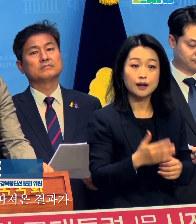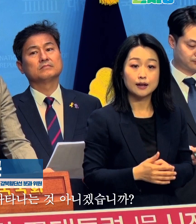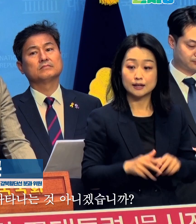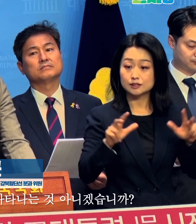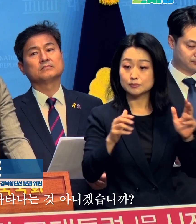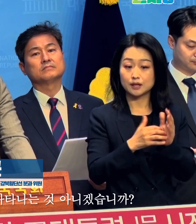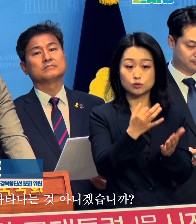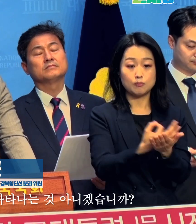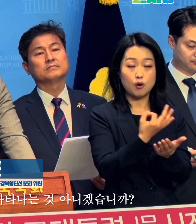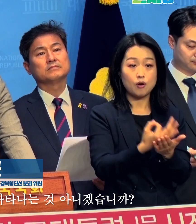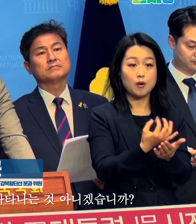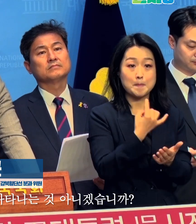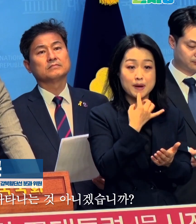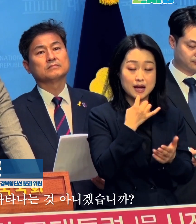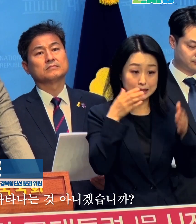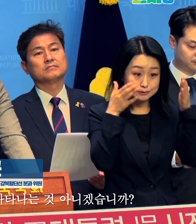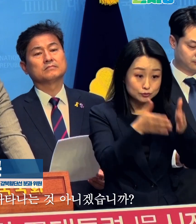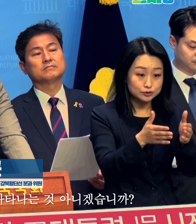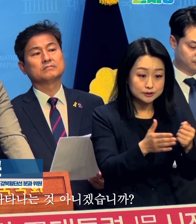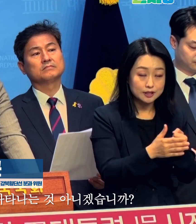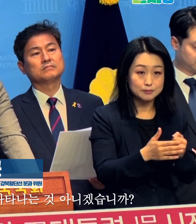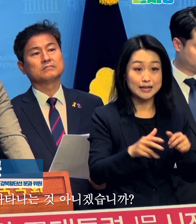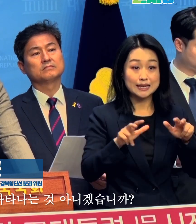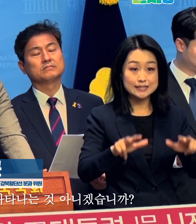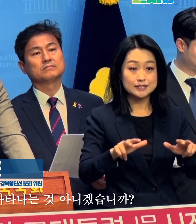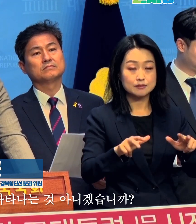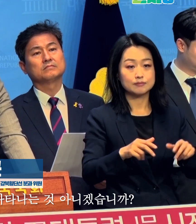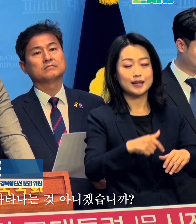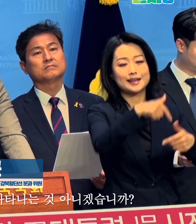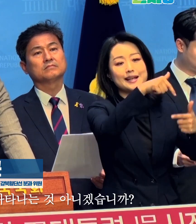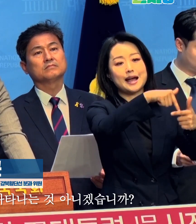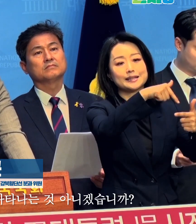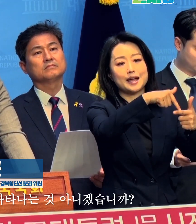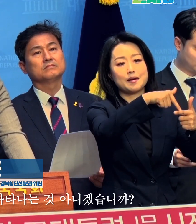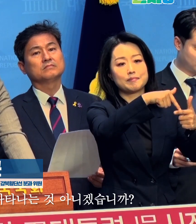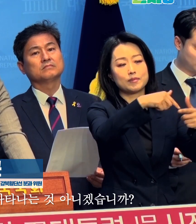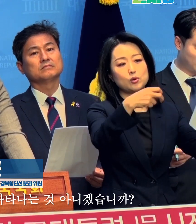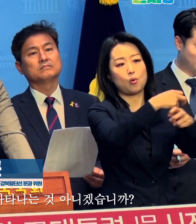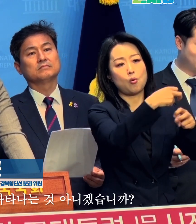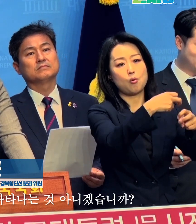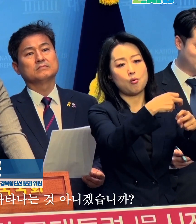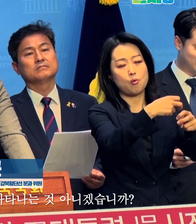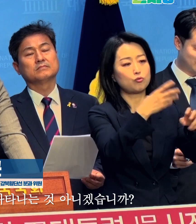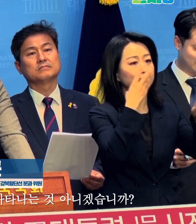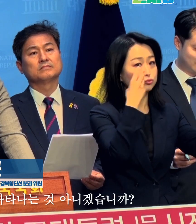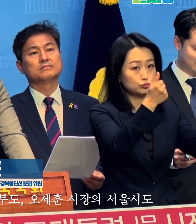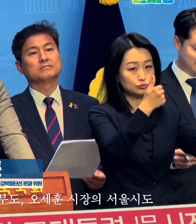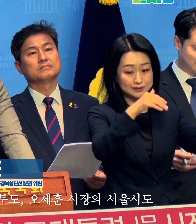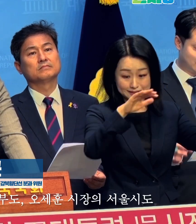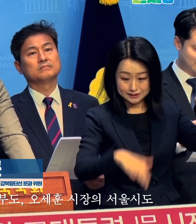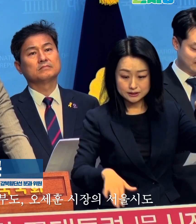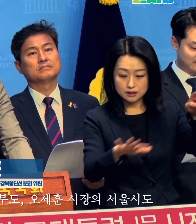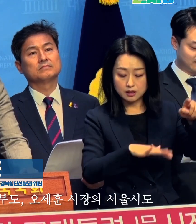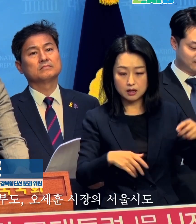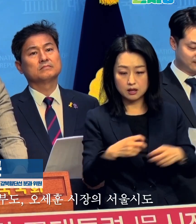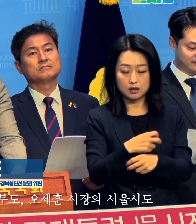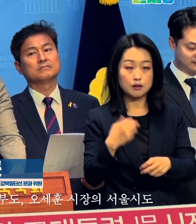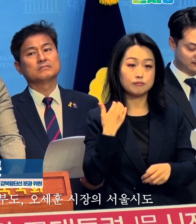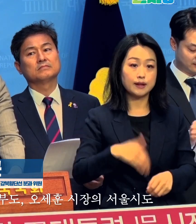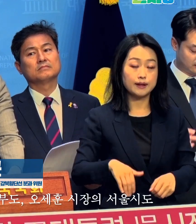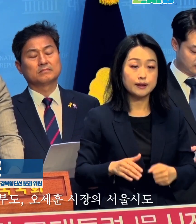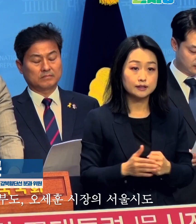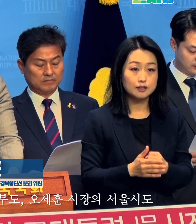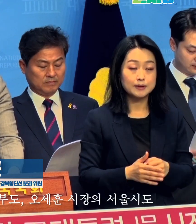결과가 현재 서울의 강남북 교통격차로 나타난 것 아니겠습니까? 이번 예타